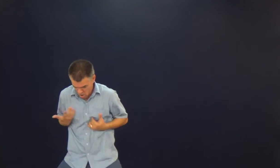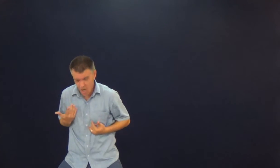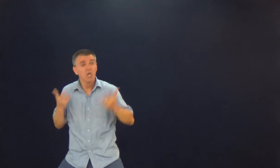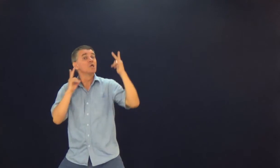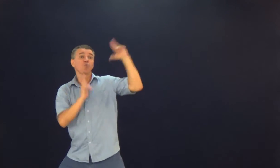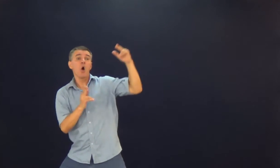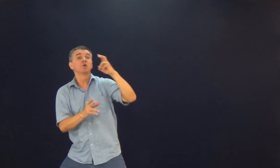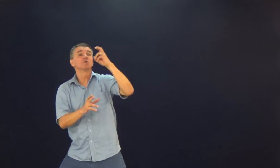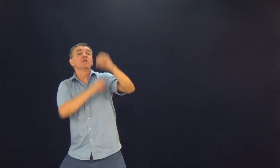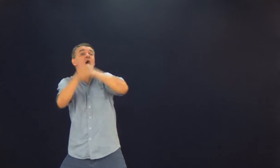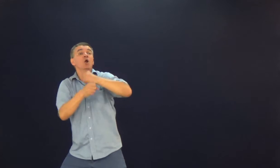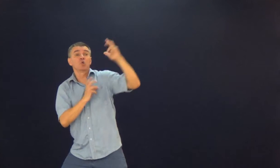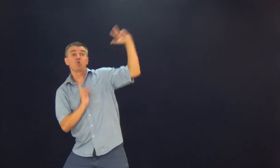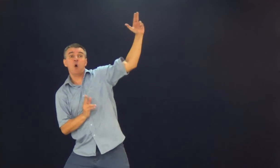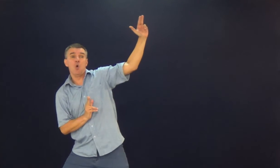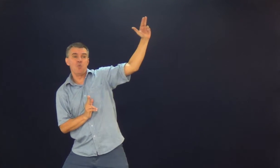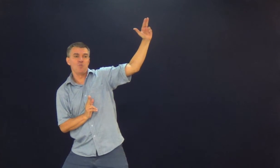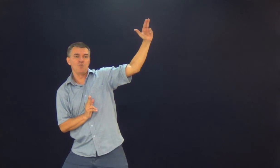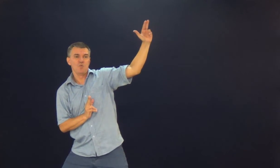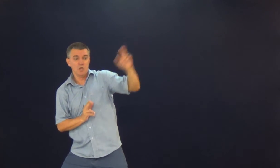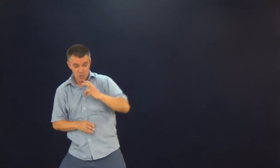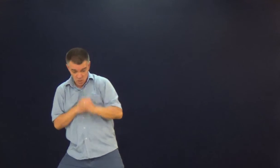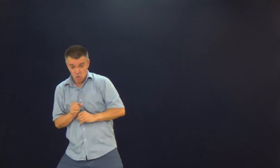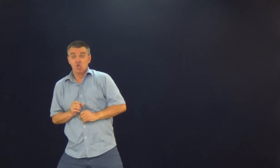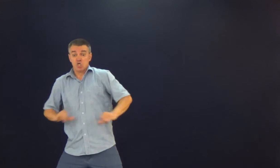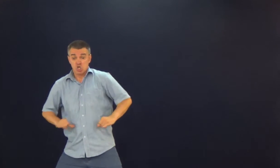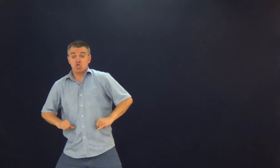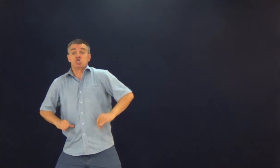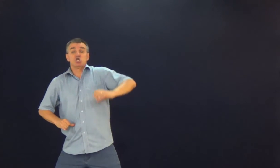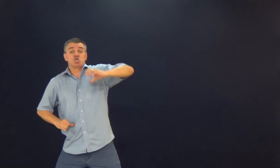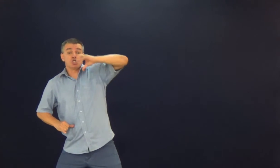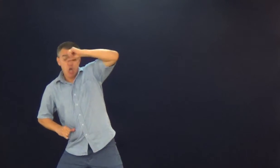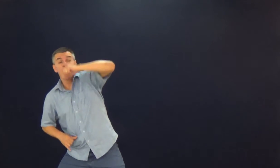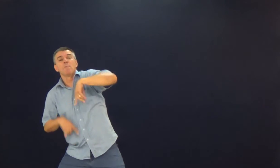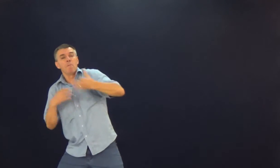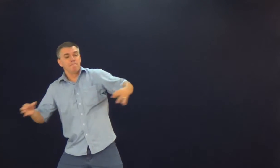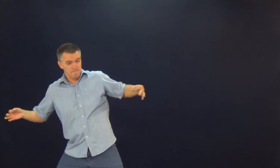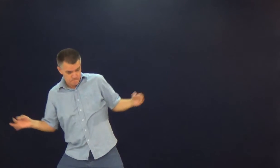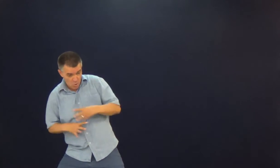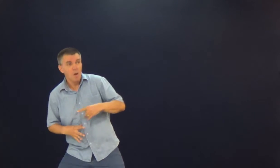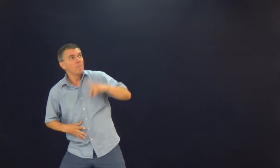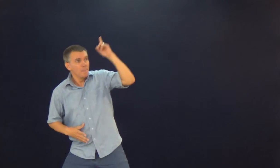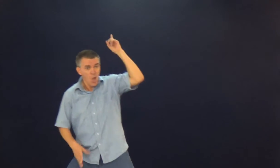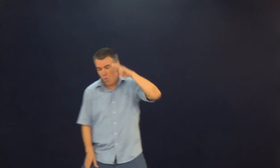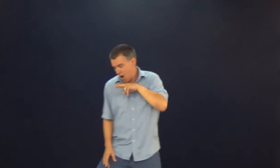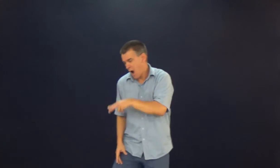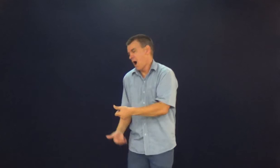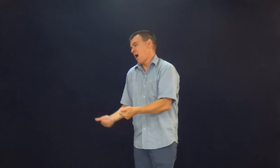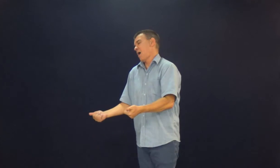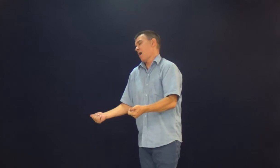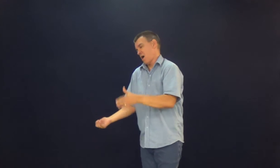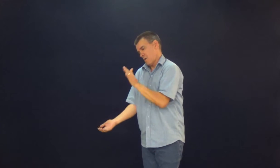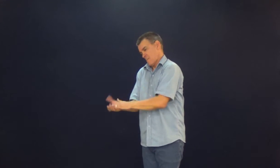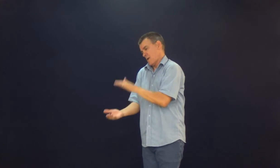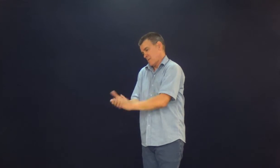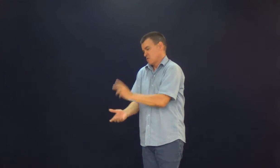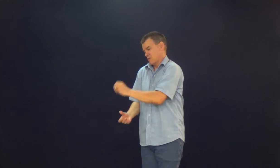amor aí eles fazem essa comparação eu vivi 50 anos a terra vai ficar 50 no inferno